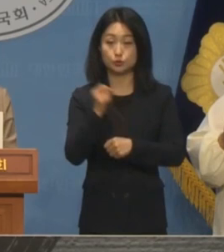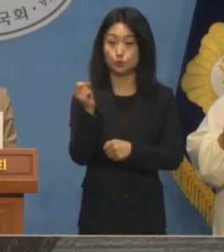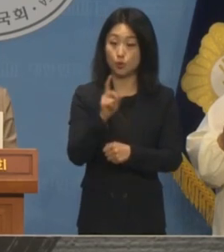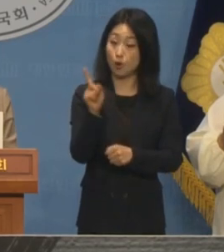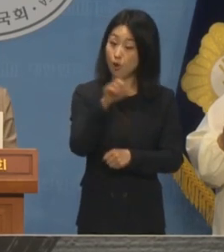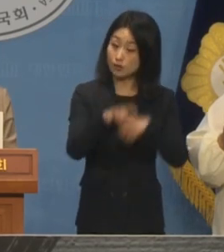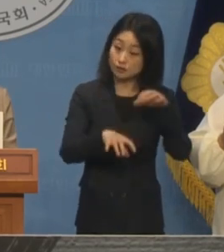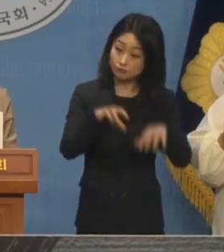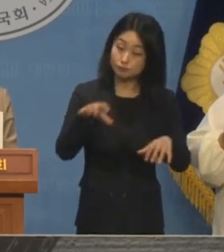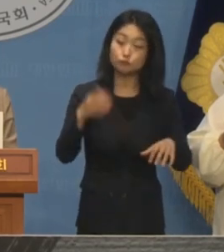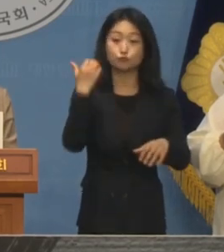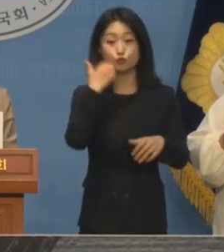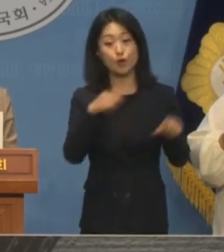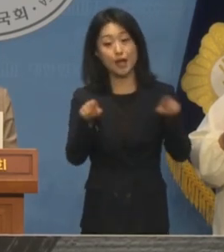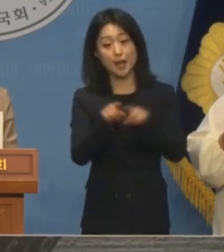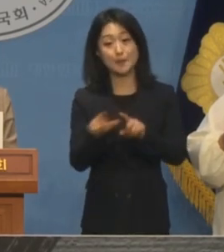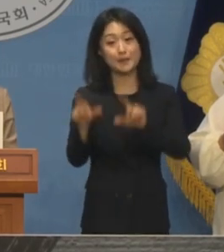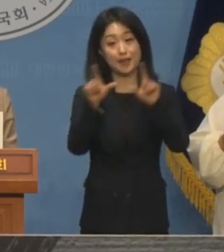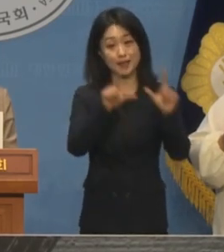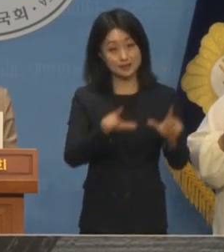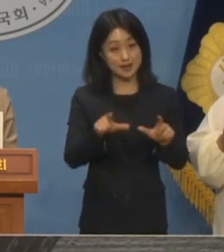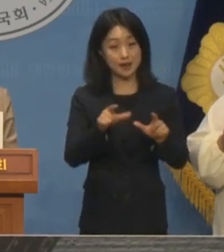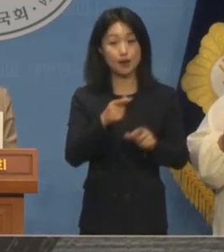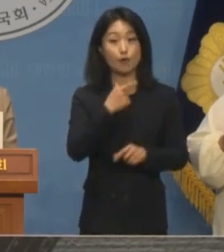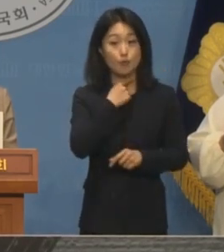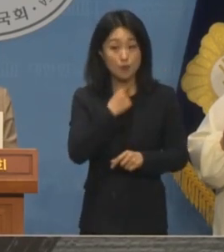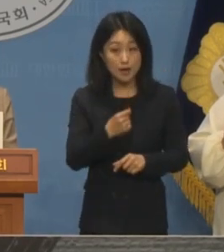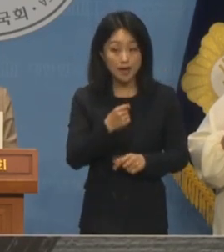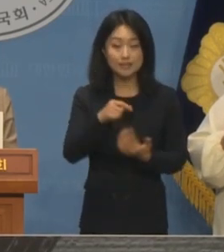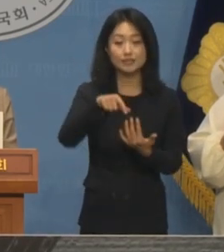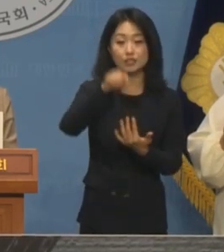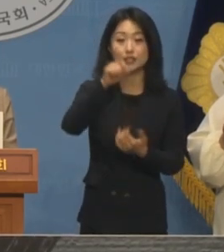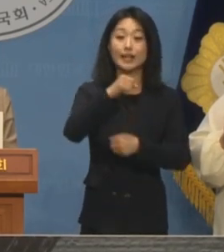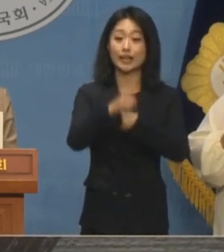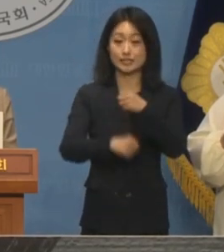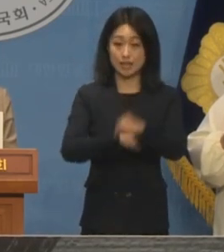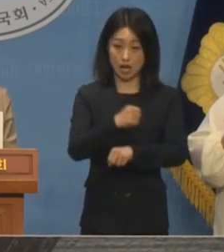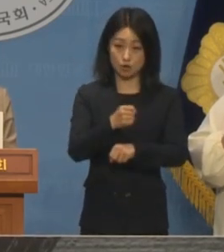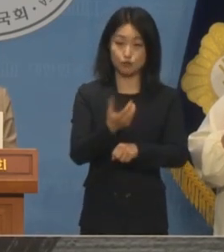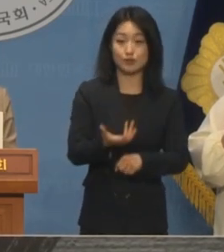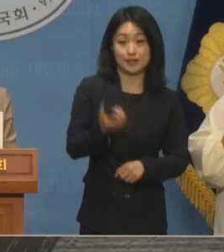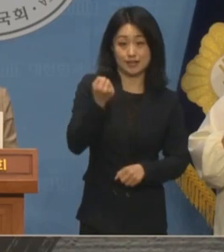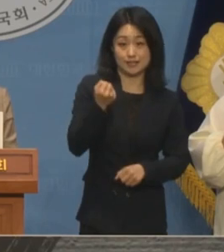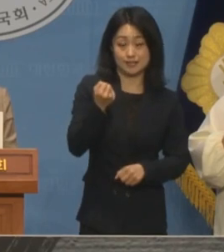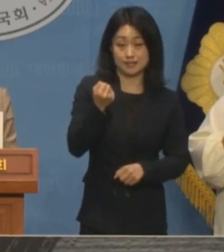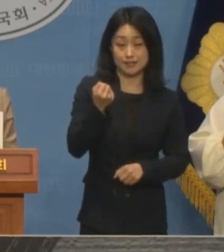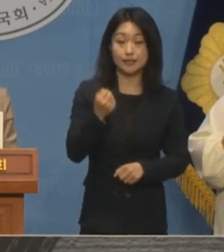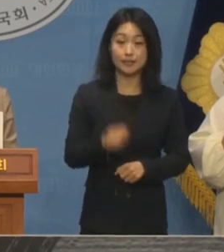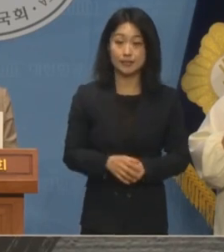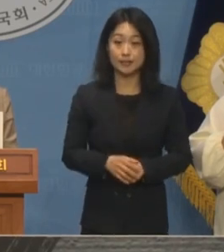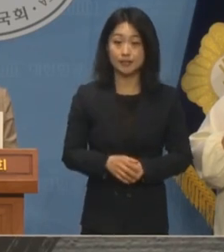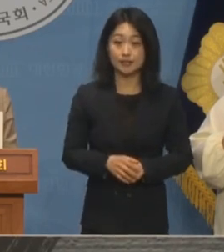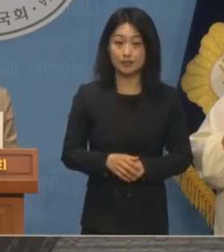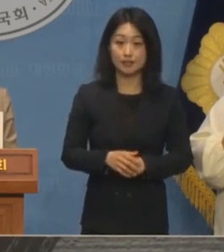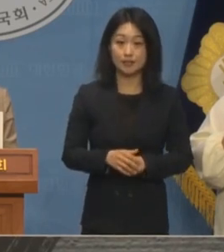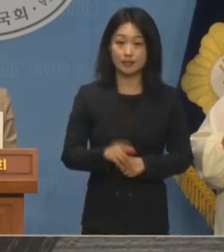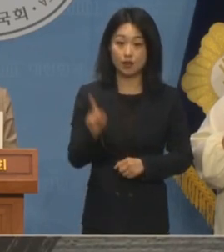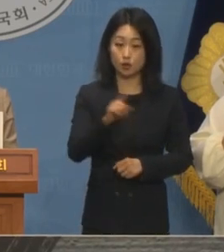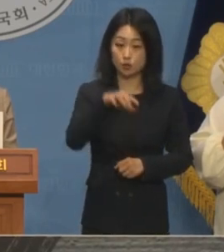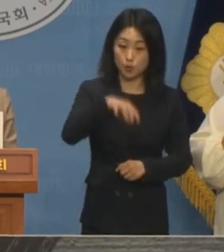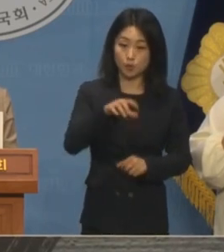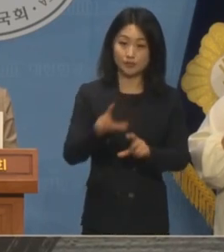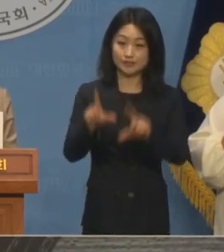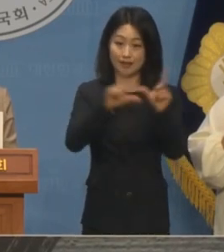어디서 누구와 함께 살 것인 것에 대한 선택의 자유를 가지며 특정한 거주 형태에서